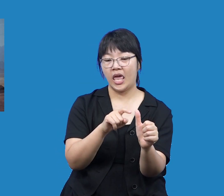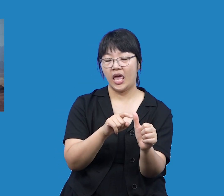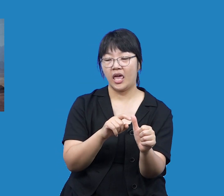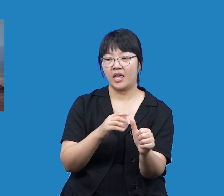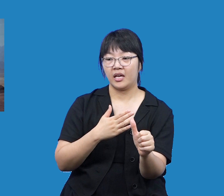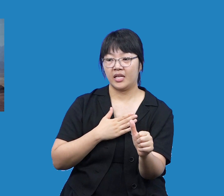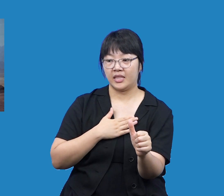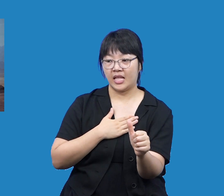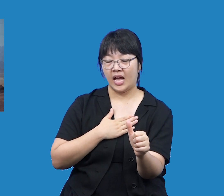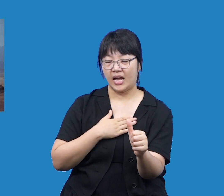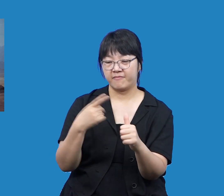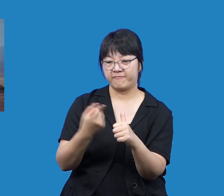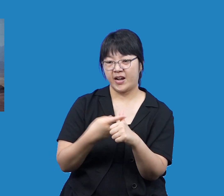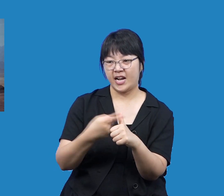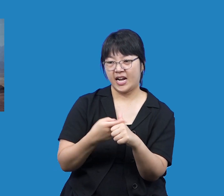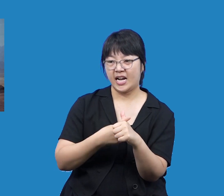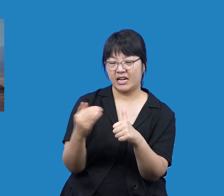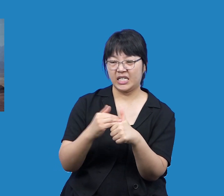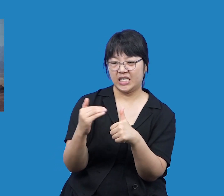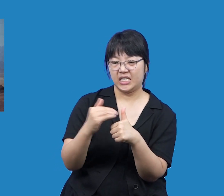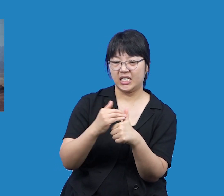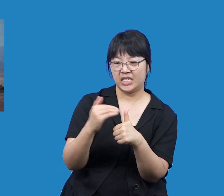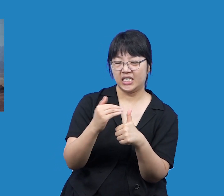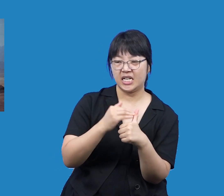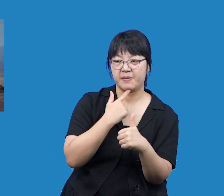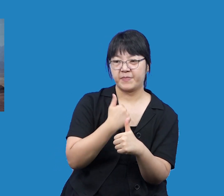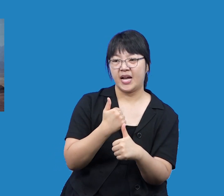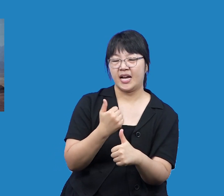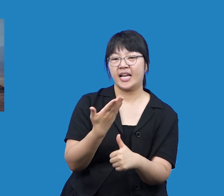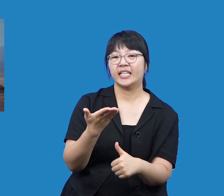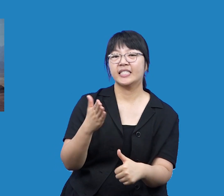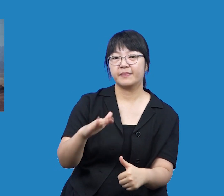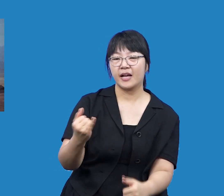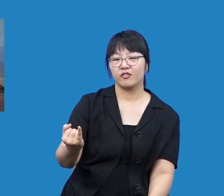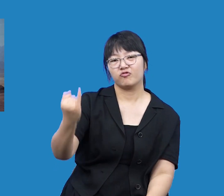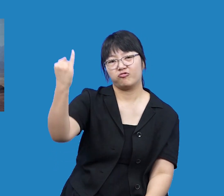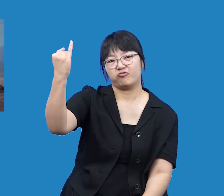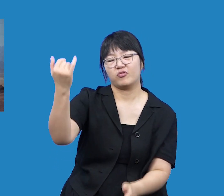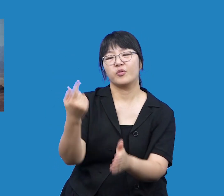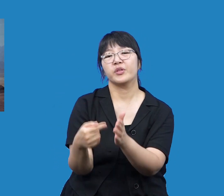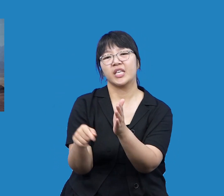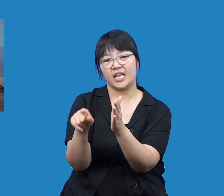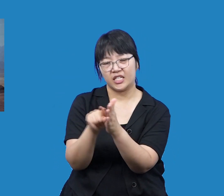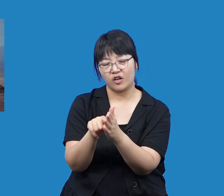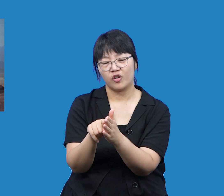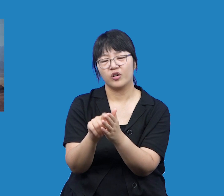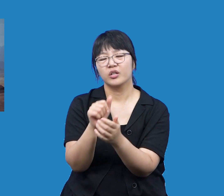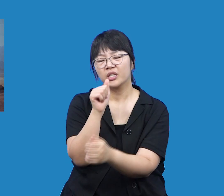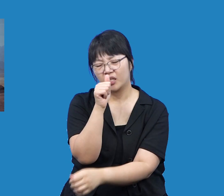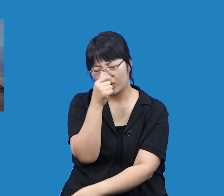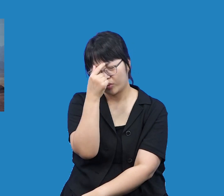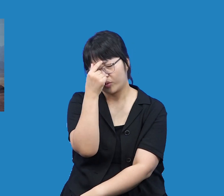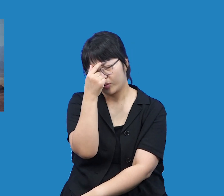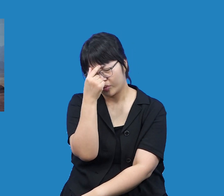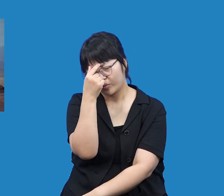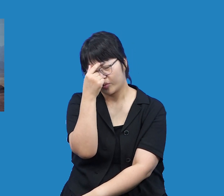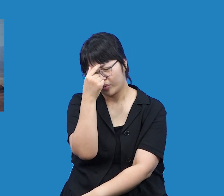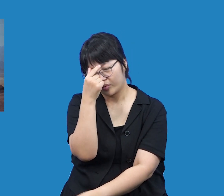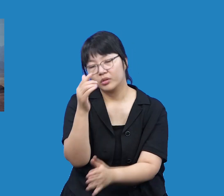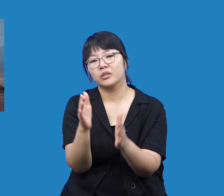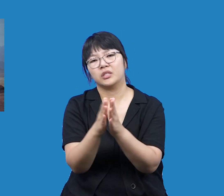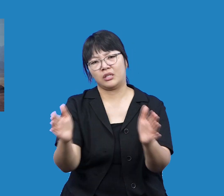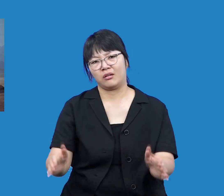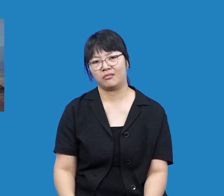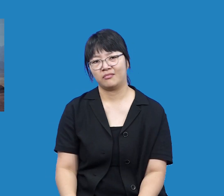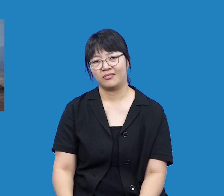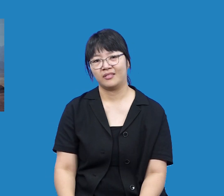자기의 누이를 위해서 오히려 중보 기도를 하는 거예요. 대신 중보 기도를 합니다. 그녀를 용서해 달라고?